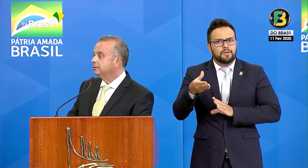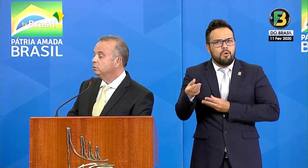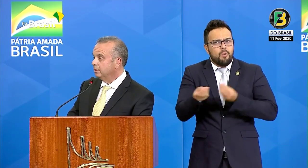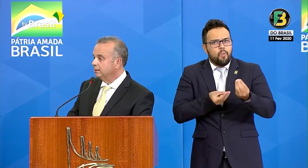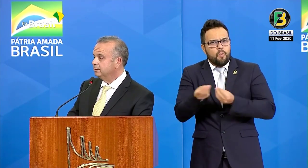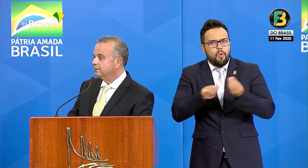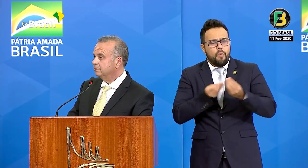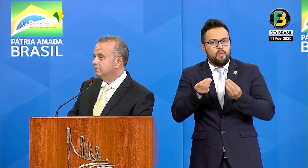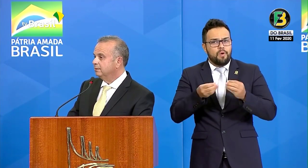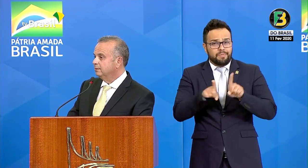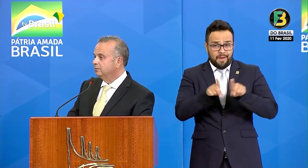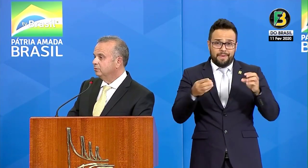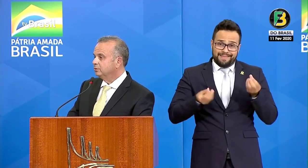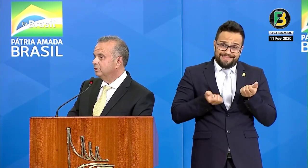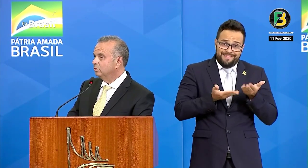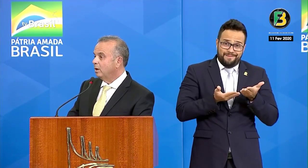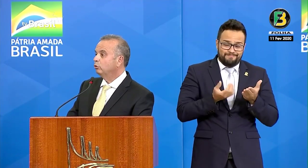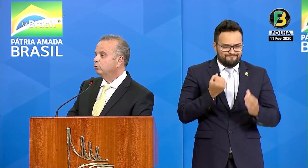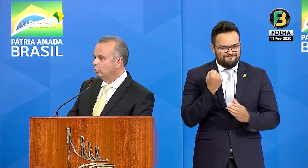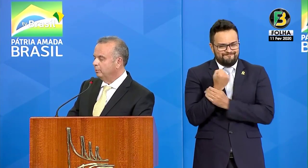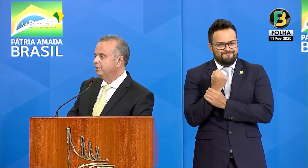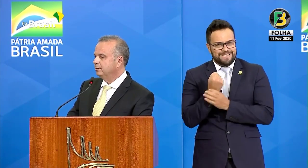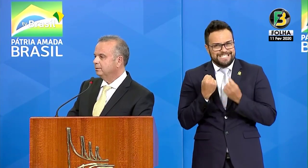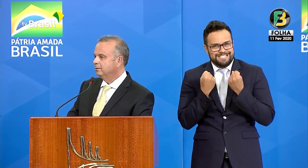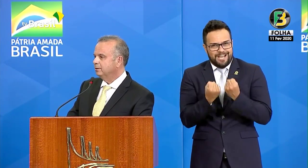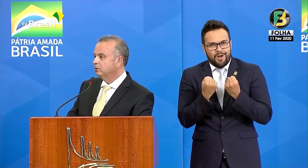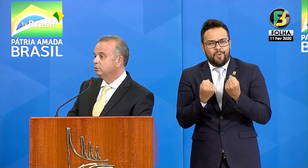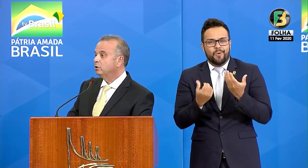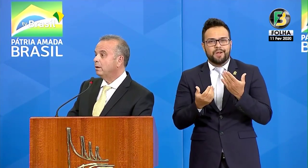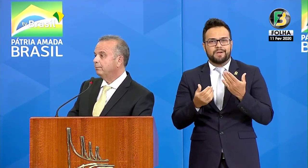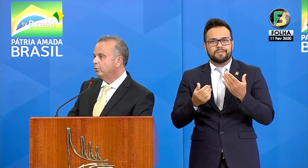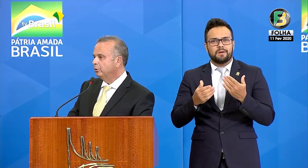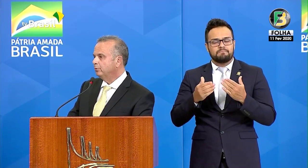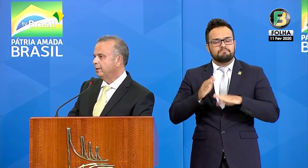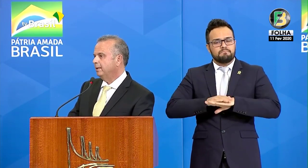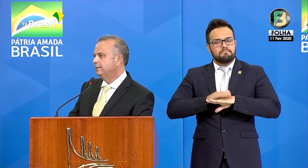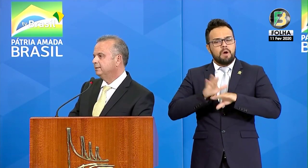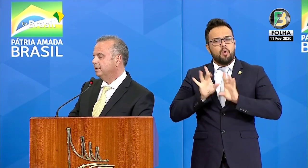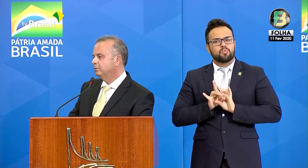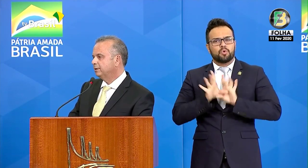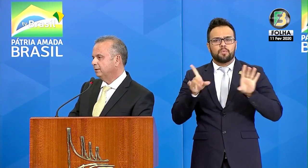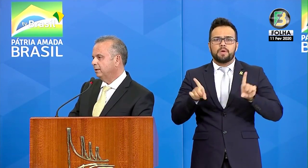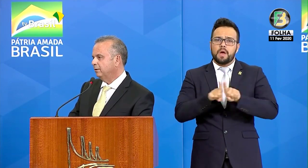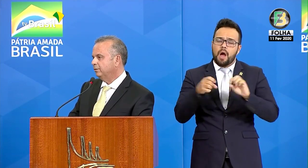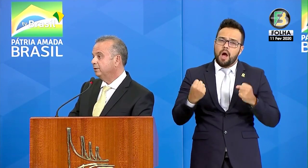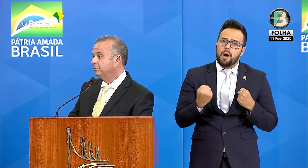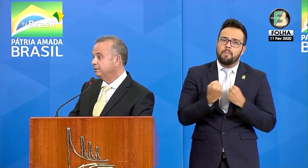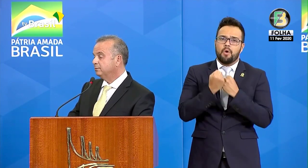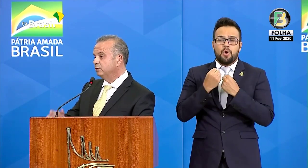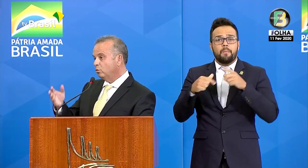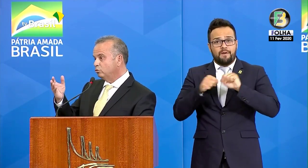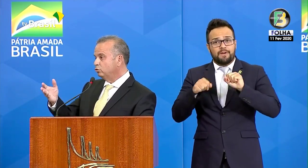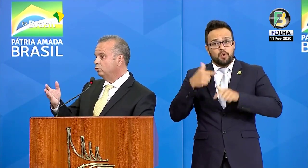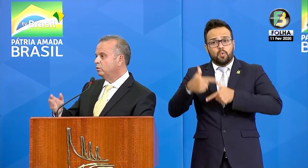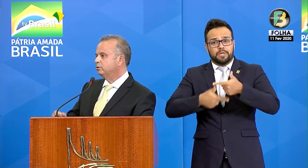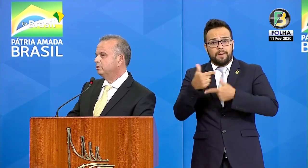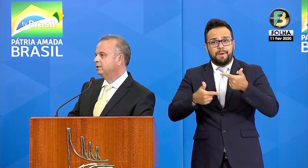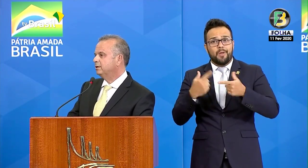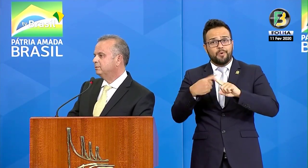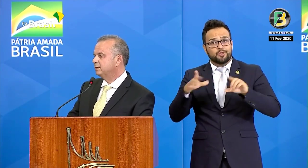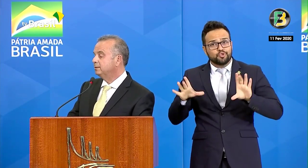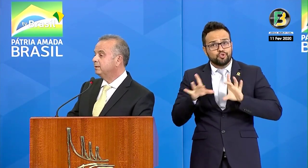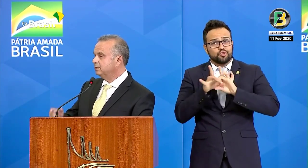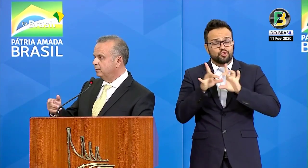deu segurança, nos deu autonomia e nos deu apoio para realizarmos a tarefa que fizemos em conjunto